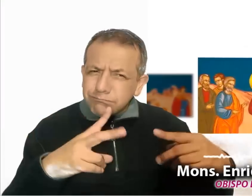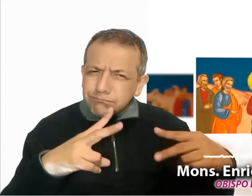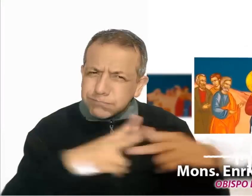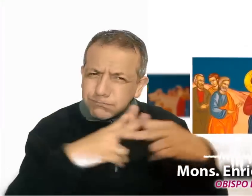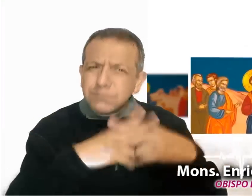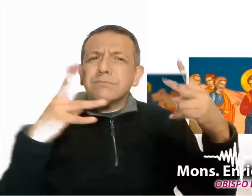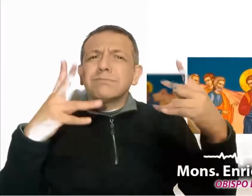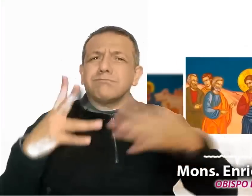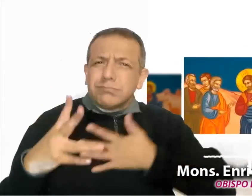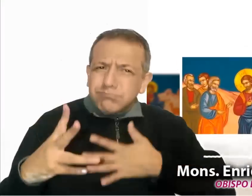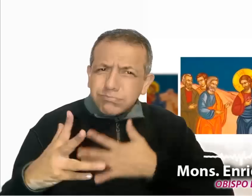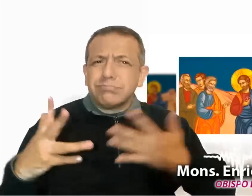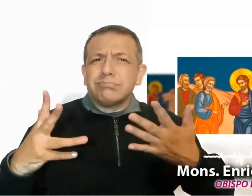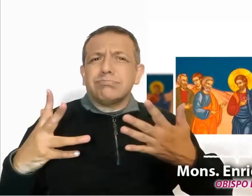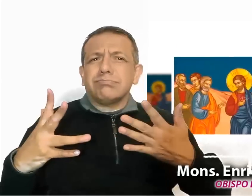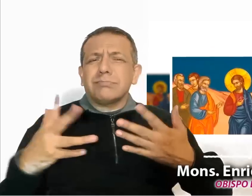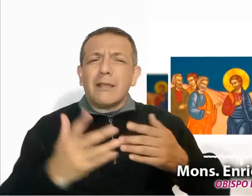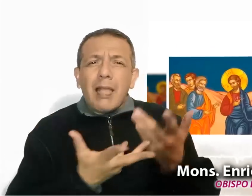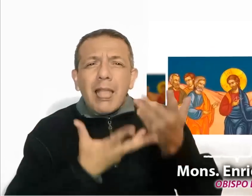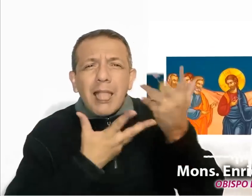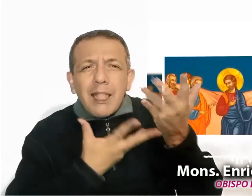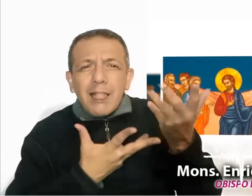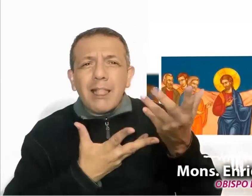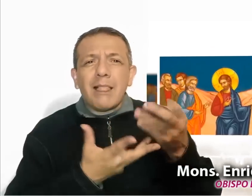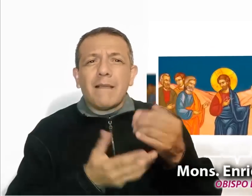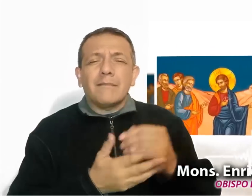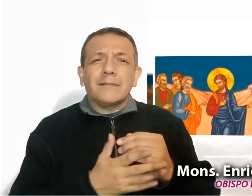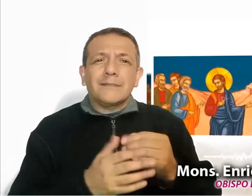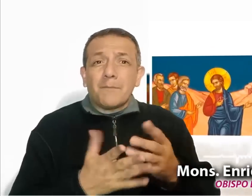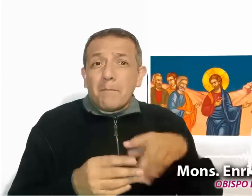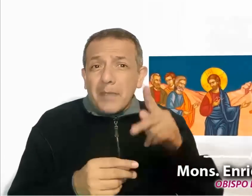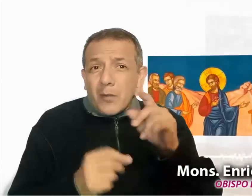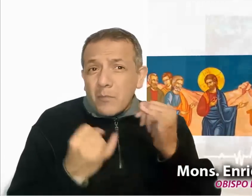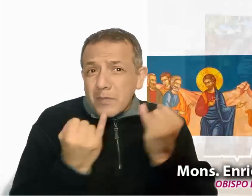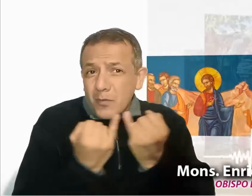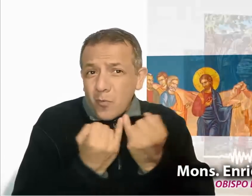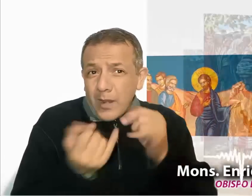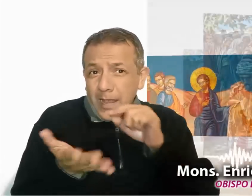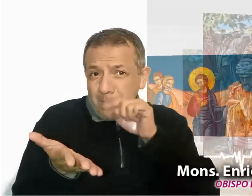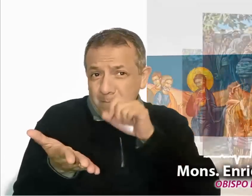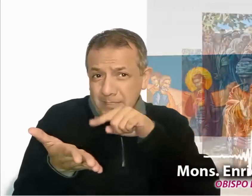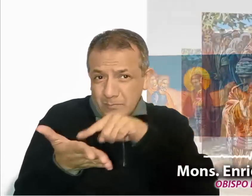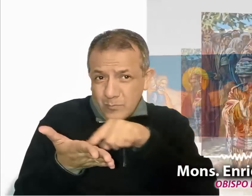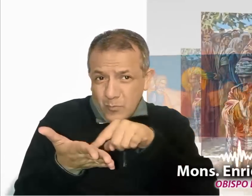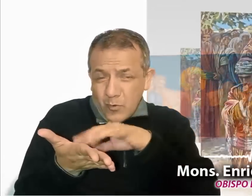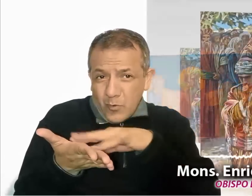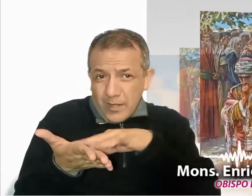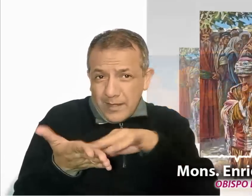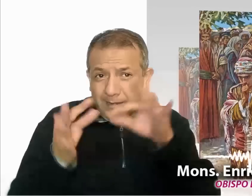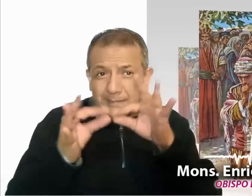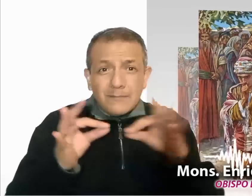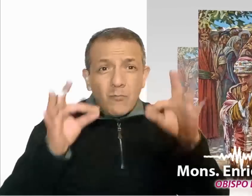traiciones, pasiones, infidelidades e idolatrías. Pero también resaltan de una manera